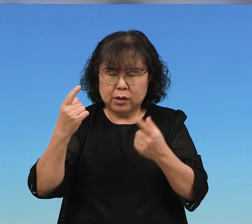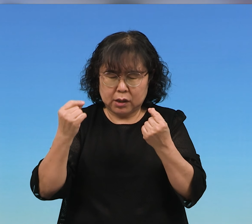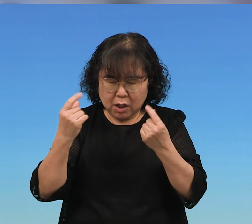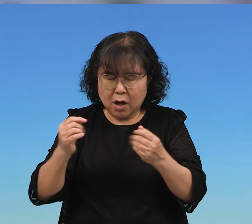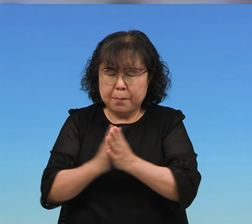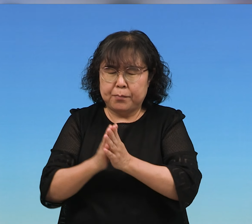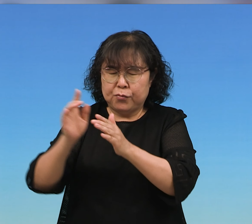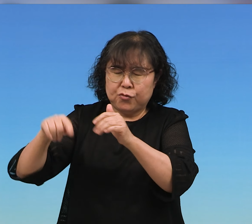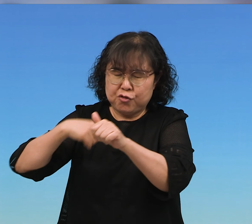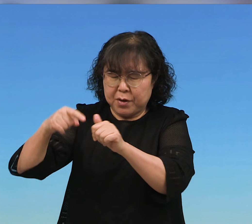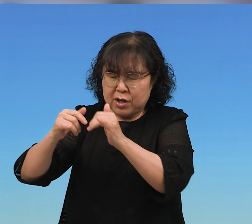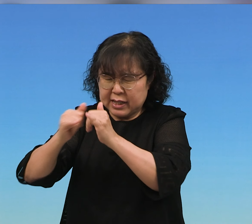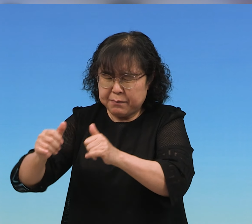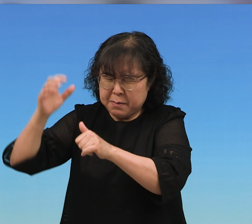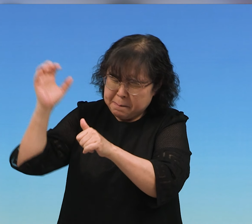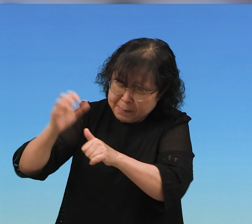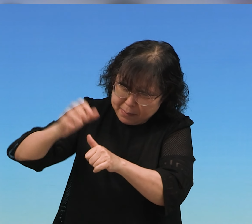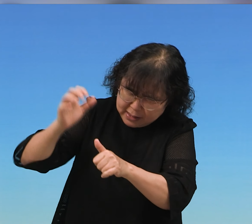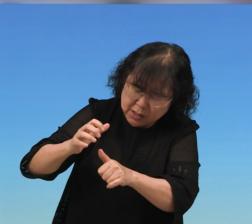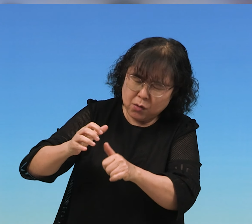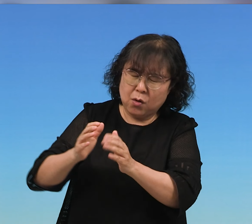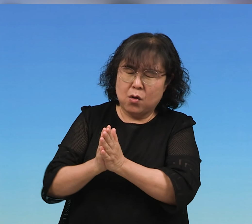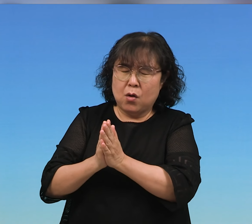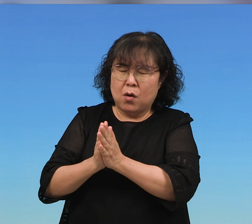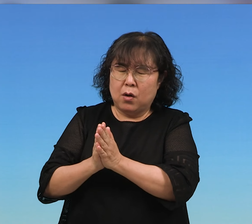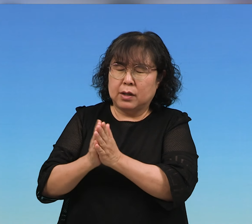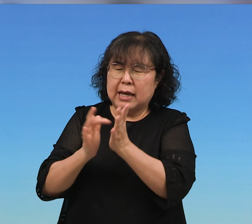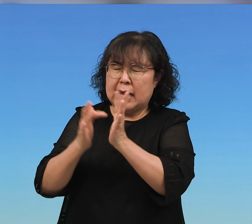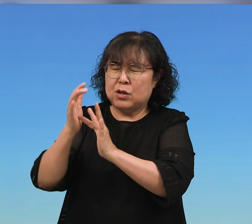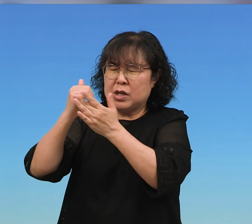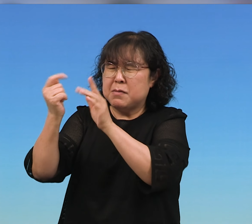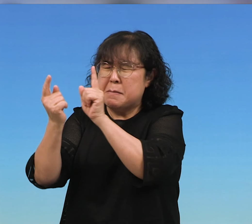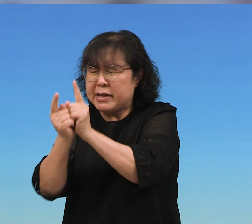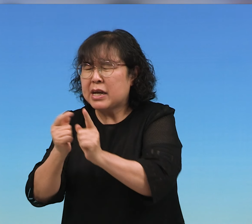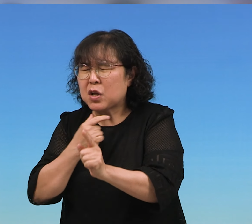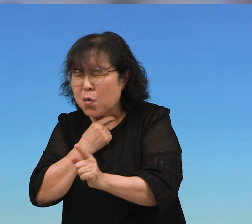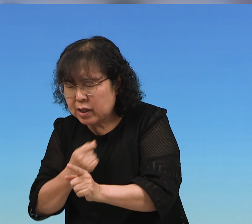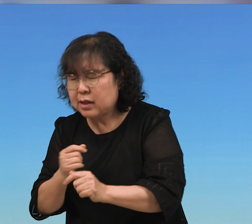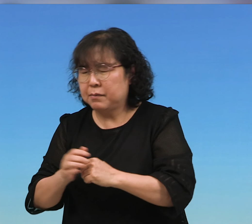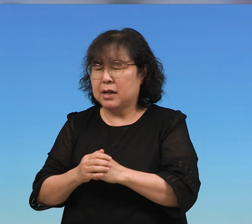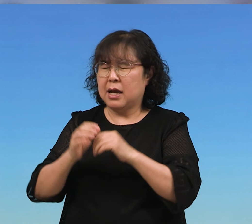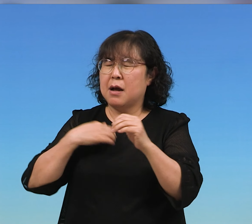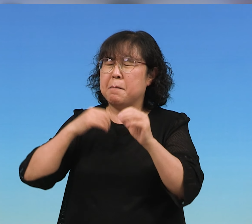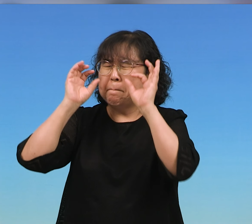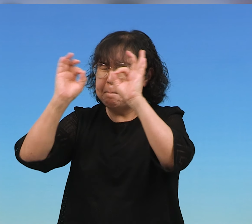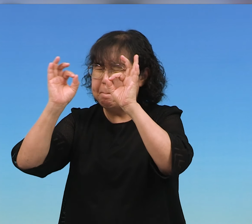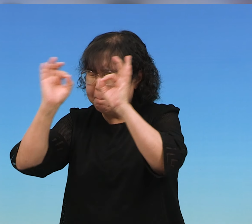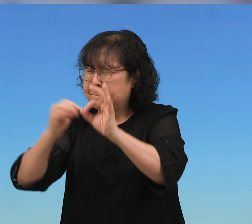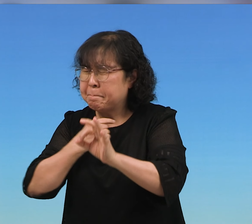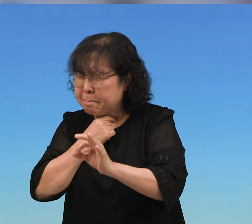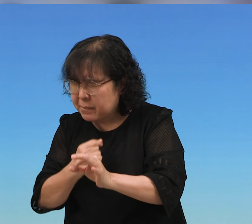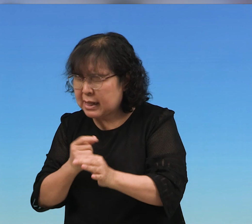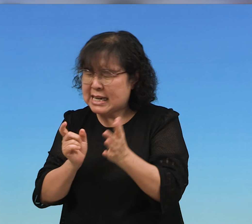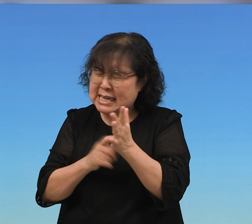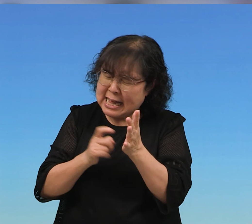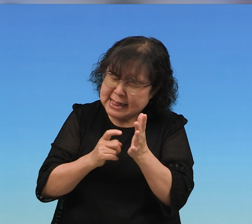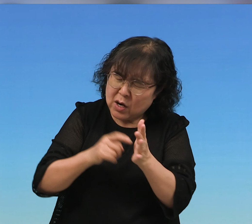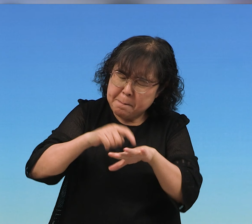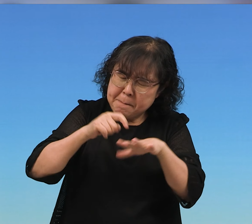그렇게 핍박을 하고 만류를 해도 굴할 수 없었던 그 마음에 뜨거운 소원이 있었는데 주님 보기를 원하나이다.